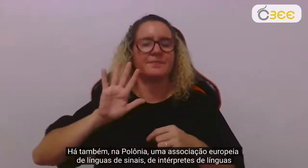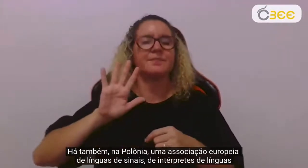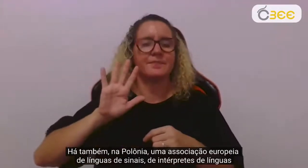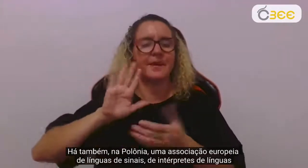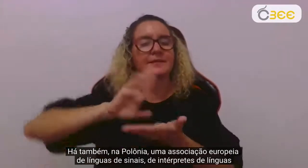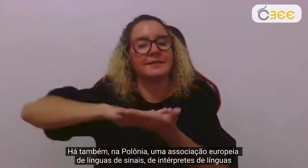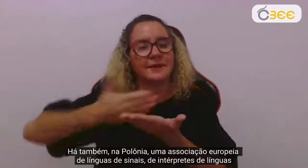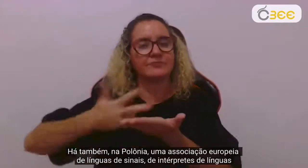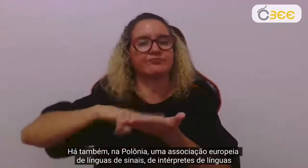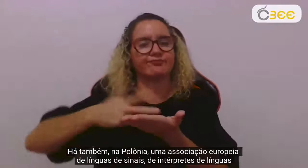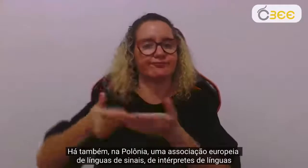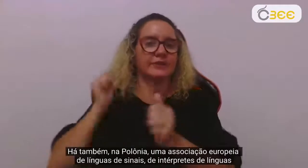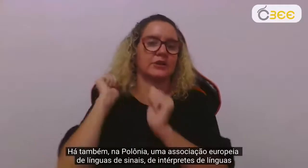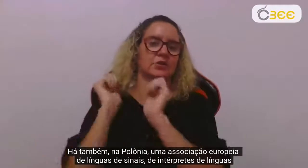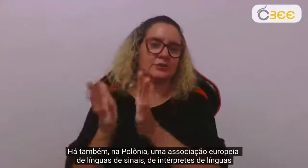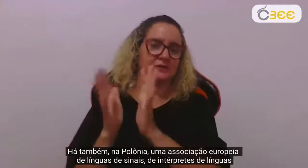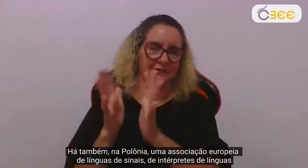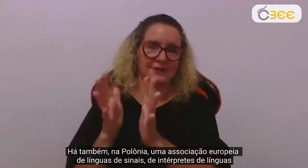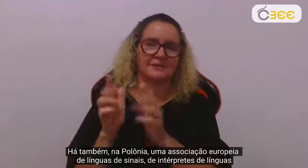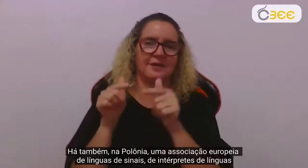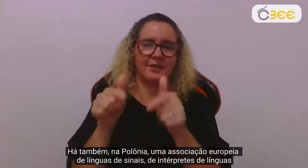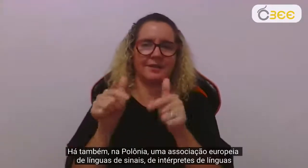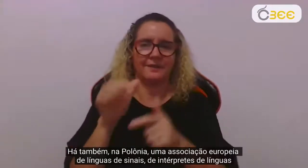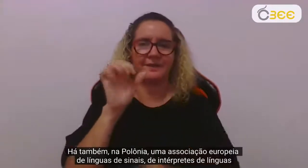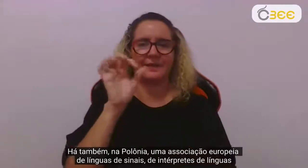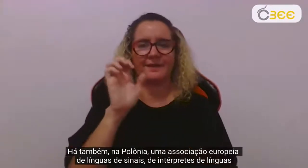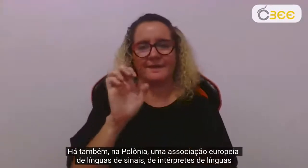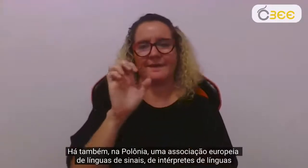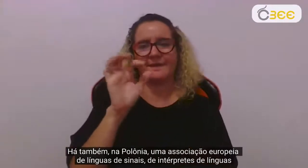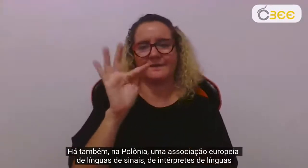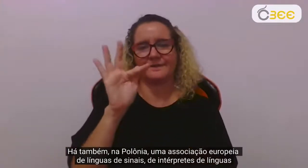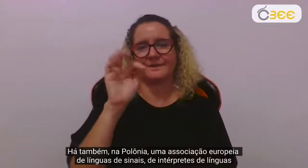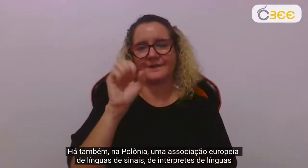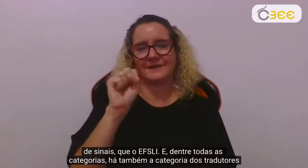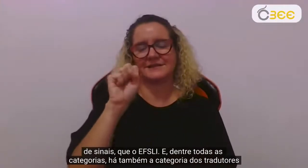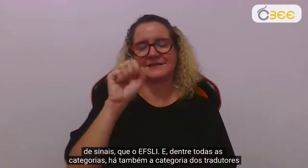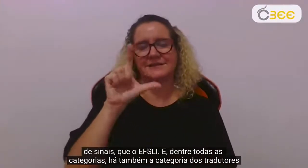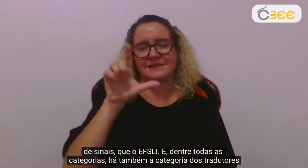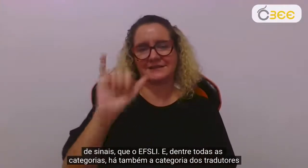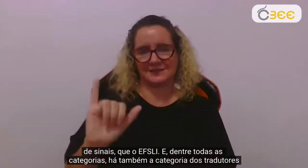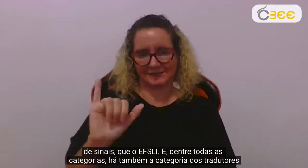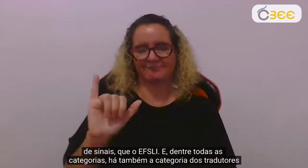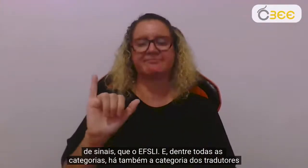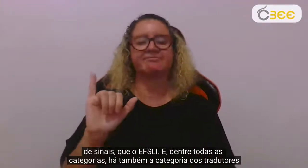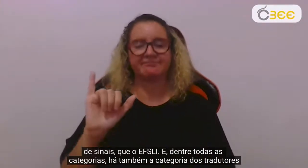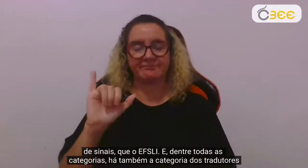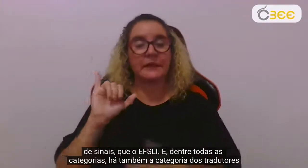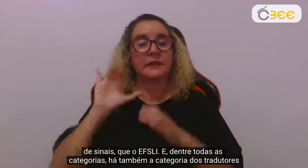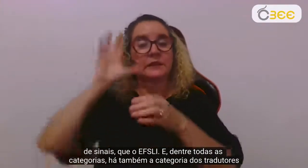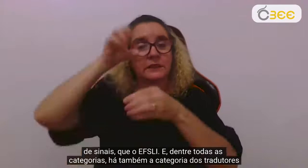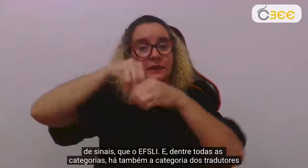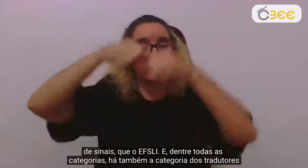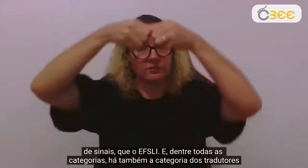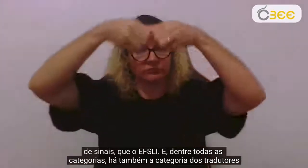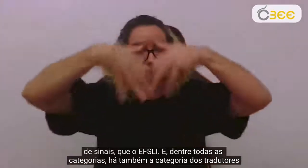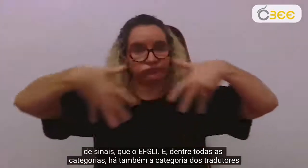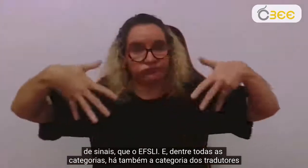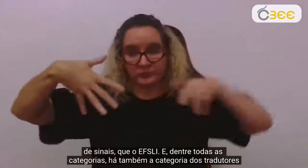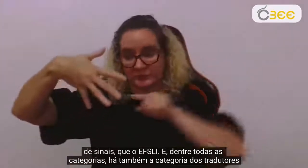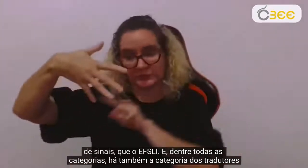uma associação europeia de línguas de sinais, de intérpretes de línguas de sinais, que é o